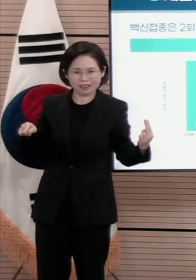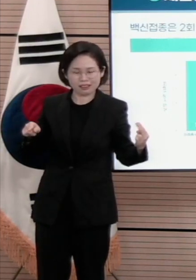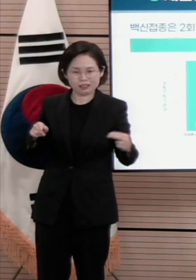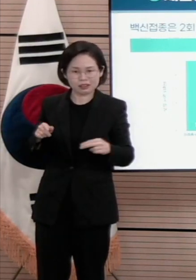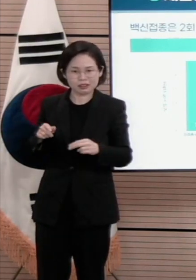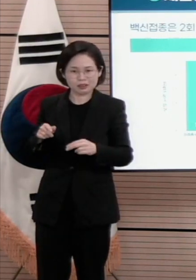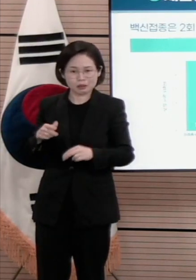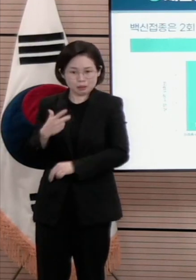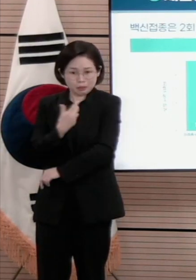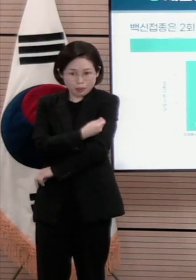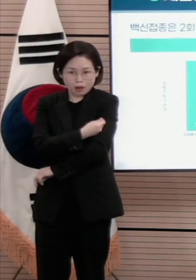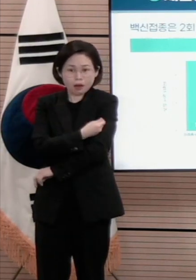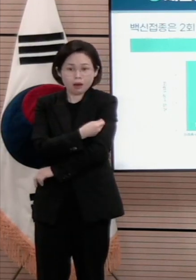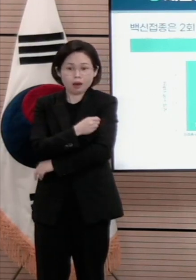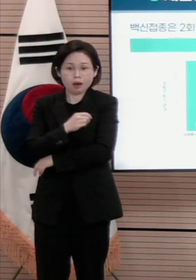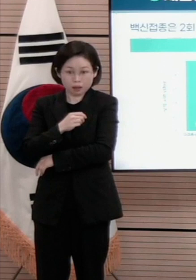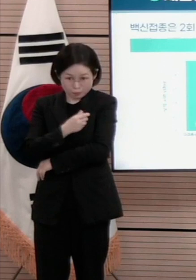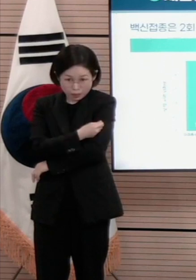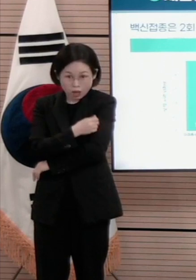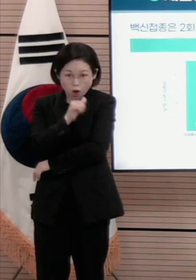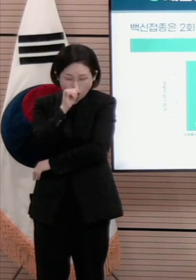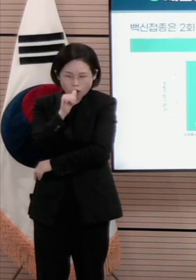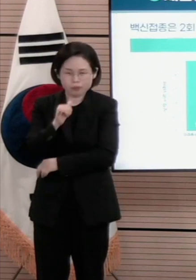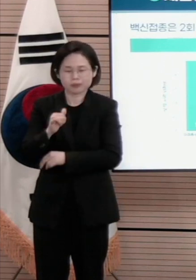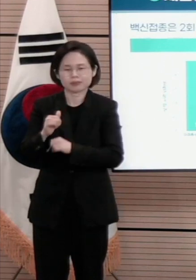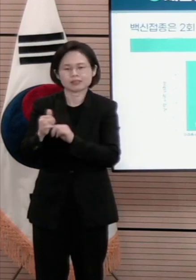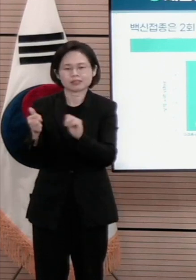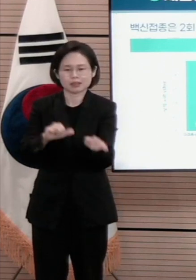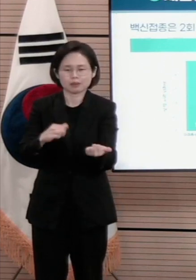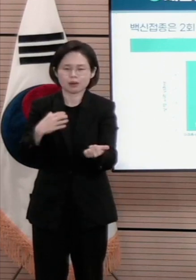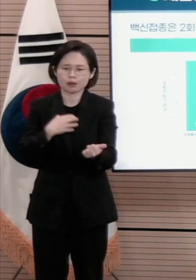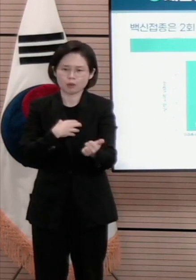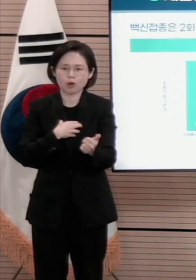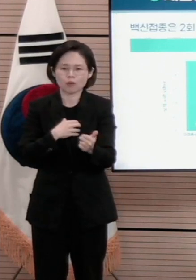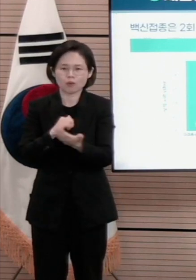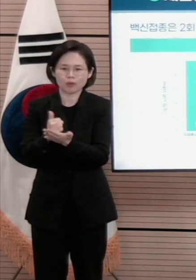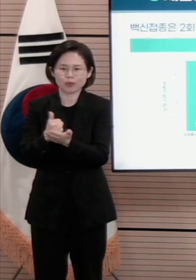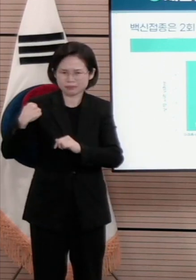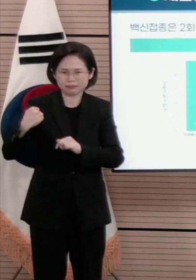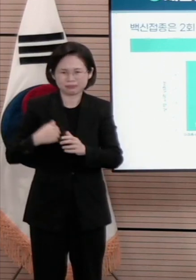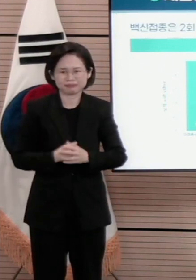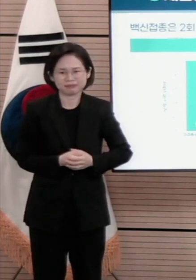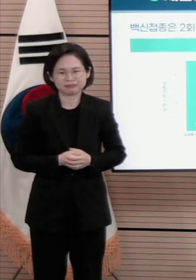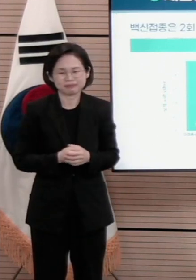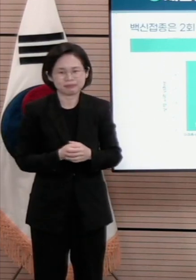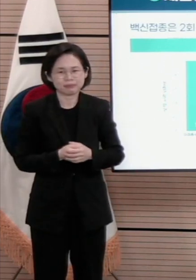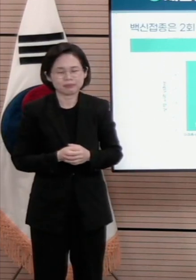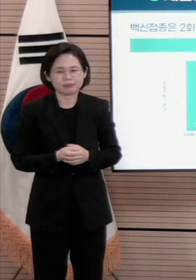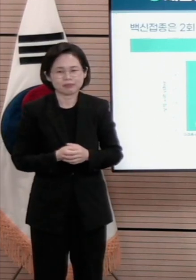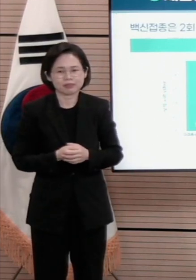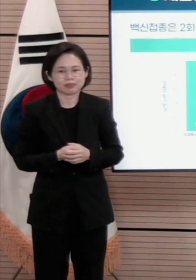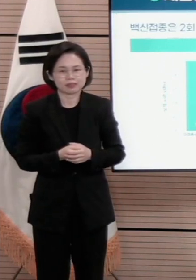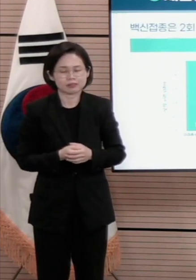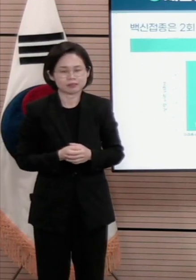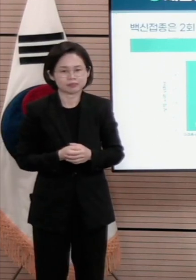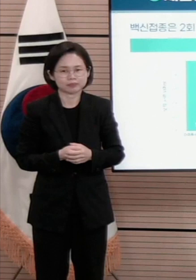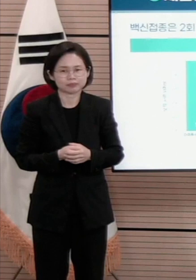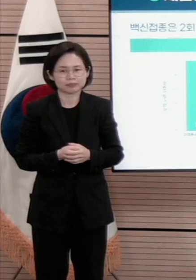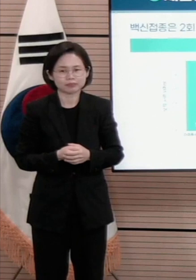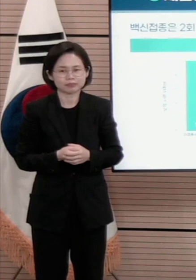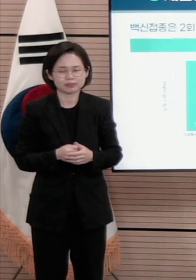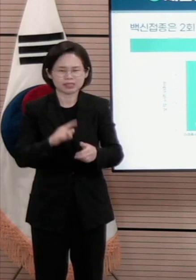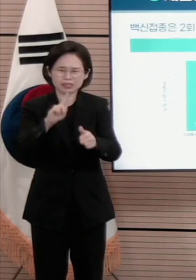사망이나 중증화를 예방하는 효과가 있는 것을 보실 수가 있습니다. 그래서 감염만으로는